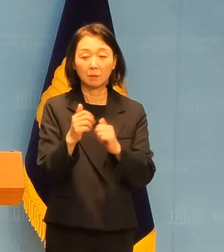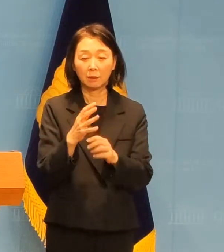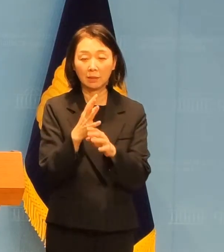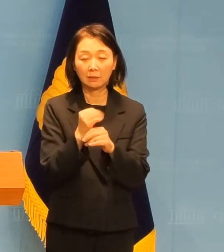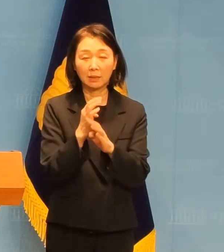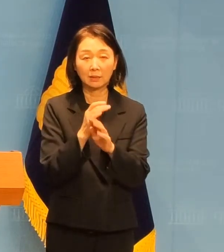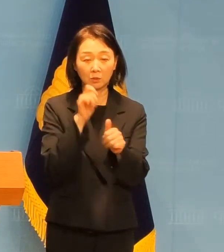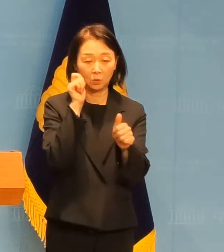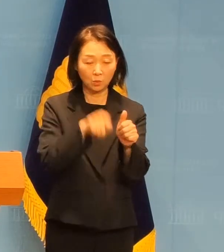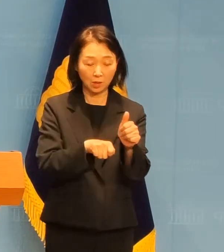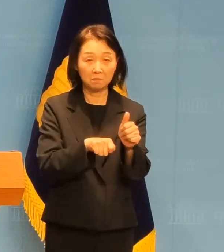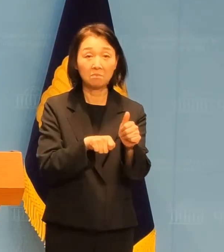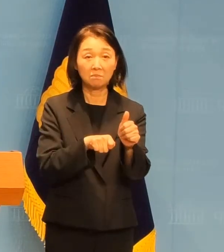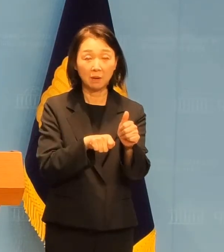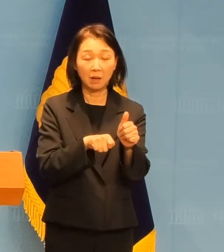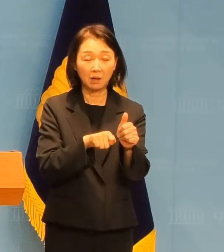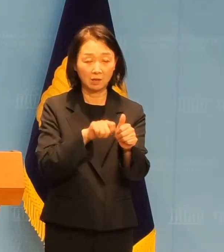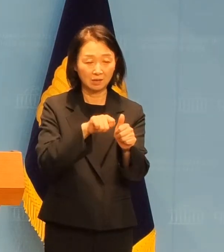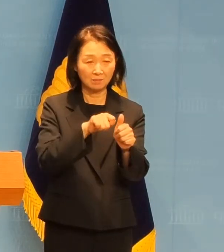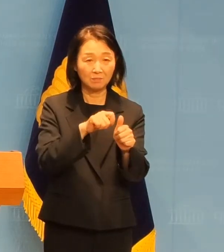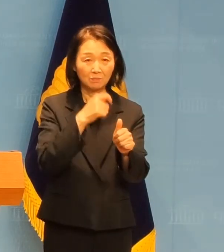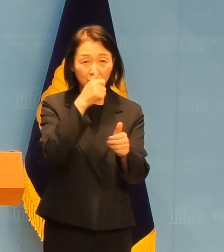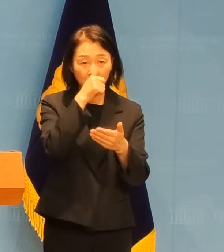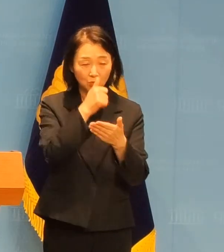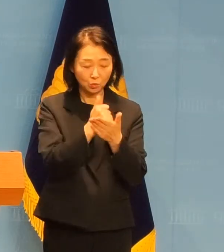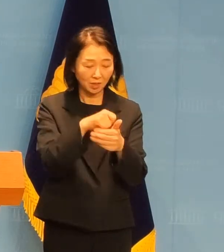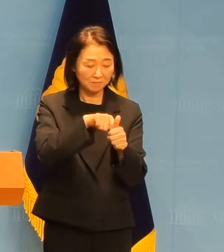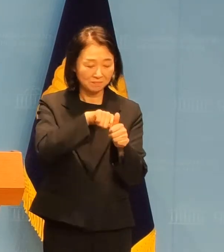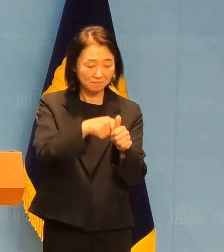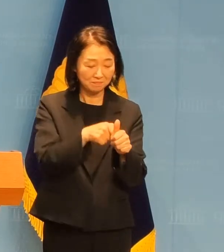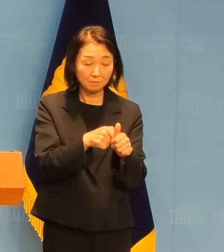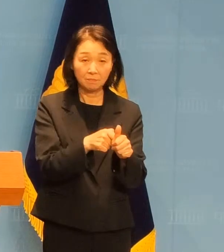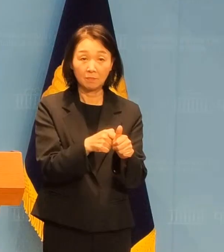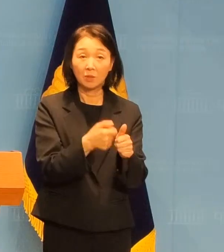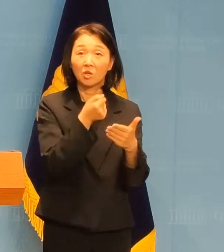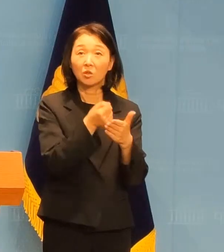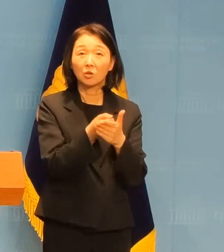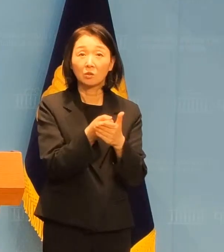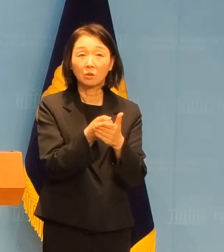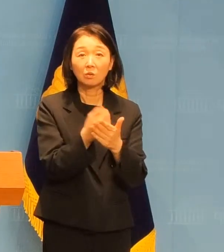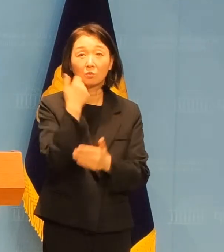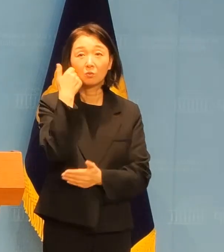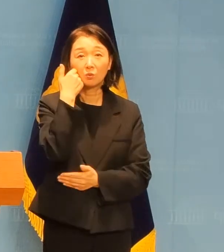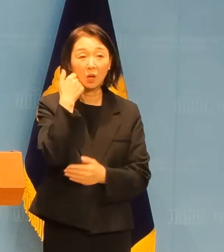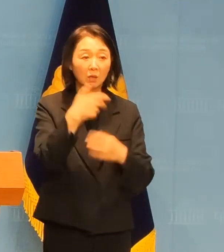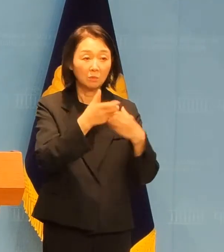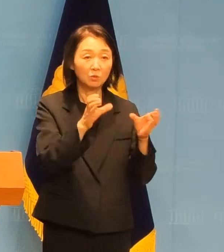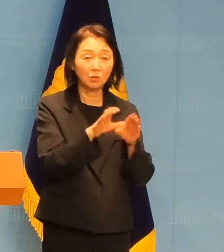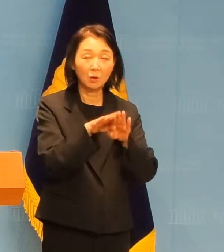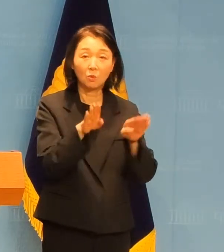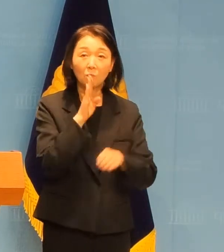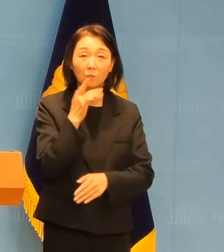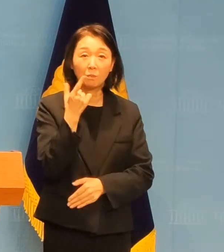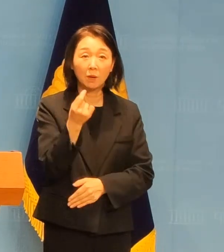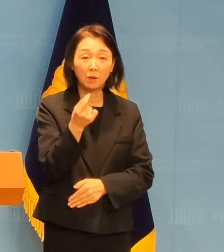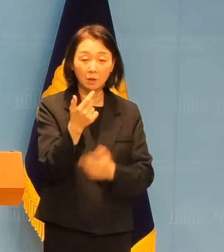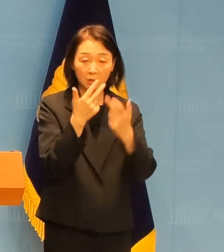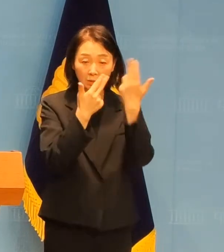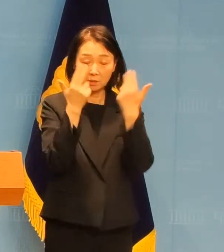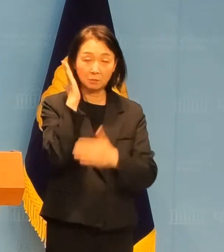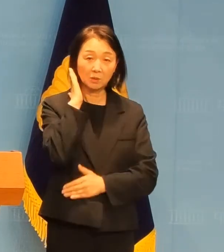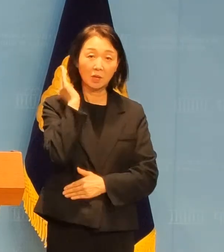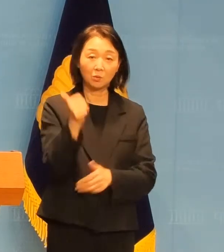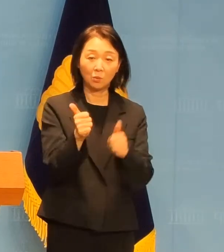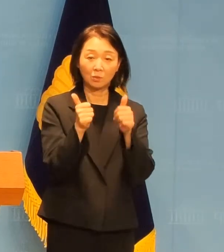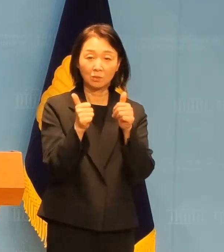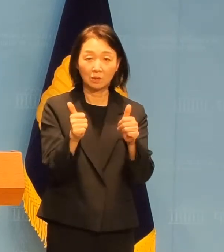못을 받고 양형 결정도 합니다. 공정합니까? 이재명 대통령 재판은 수단